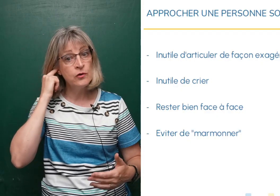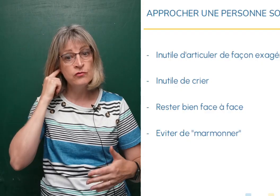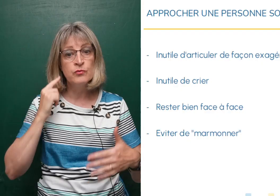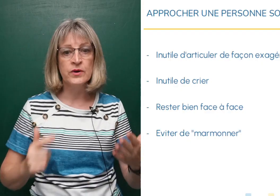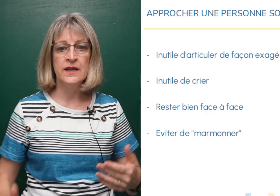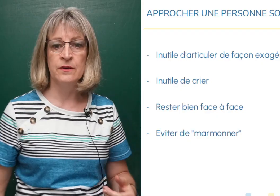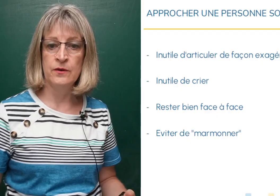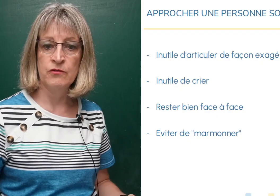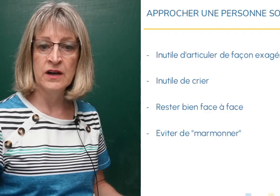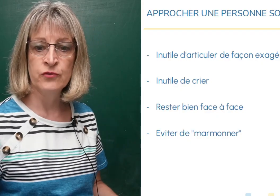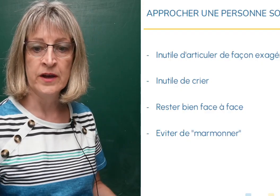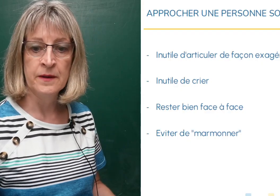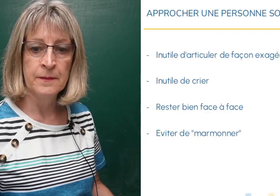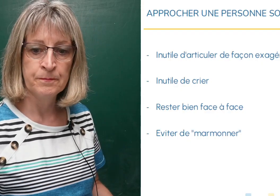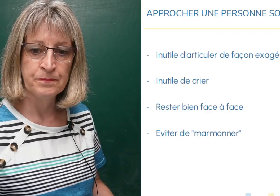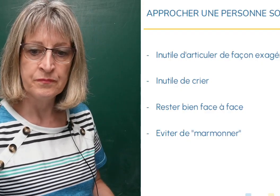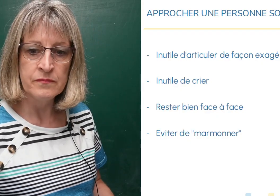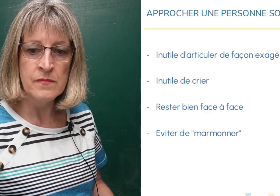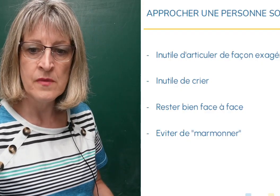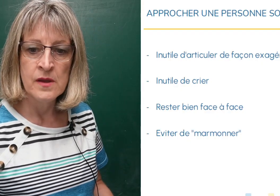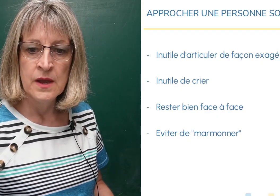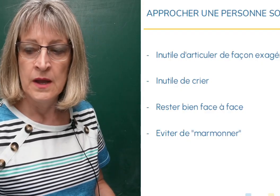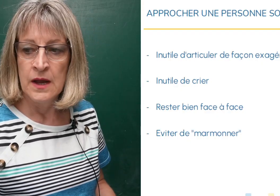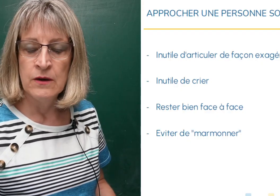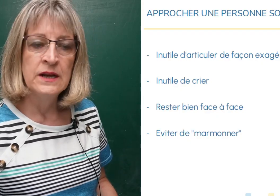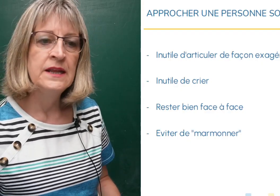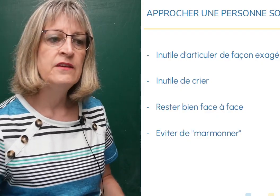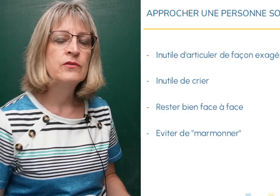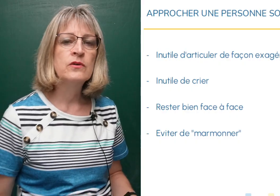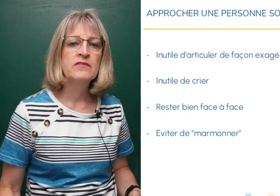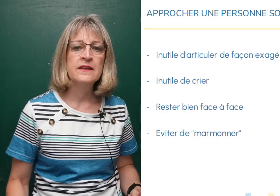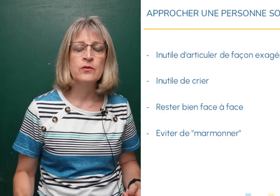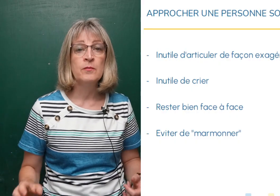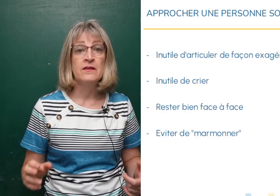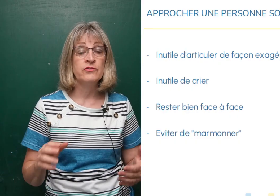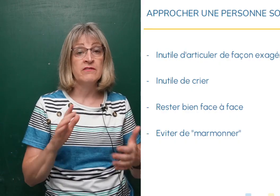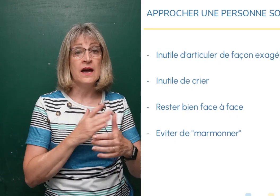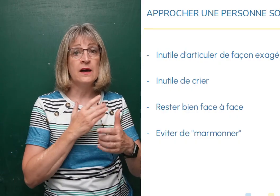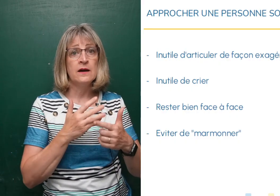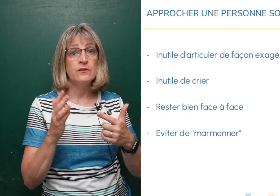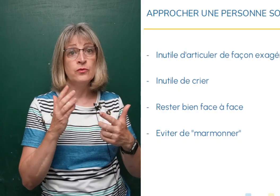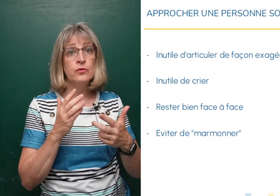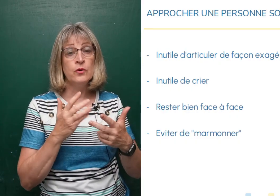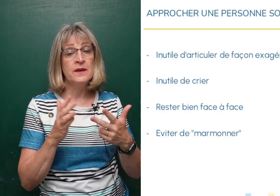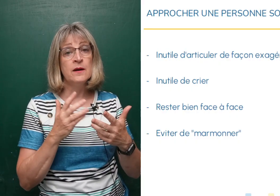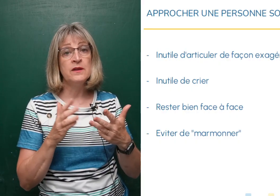vous pourrez voir tout ça, hein. Alors les niveaux, en fait, bah, vous avez A1, A2, B1, B2,